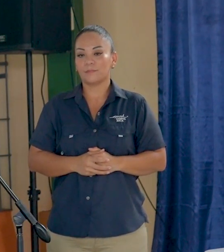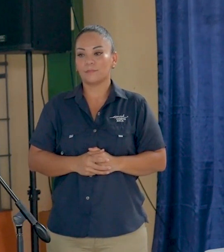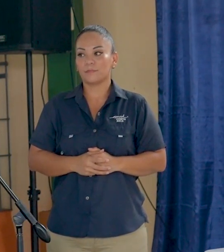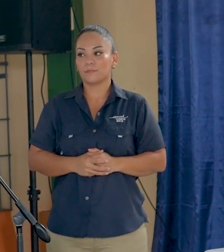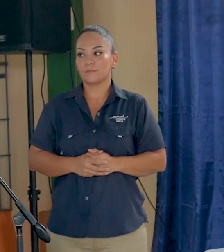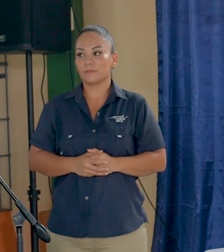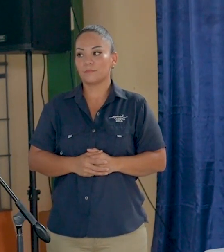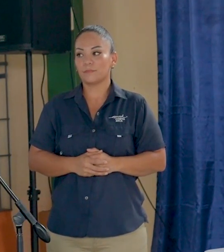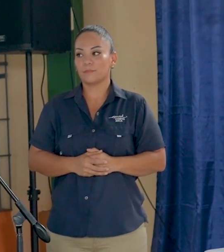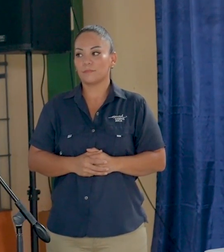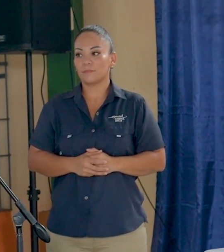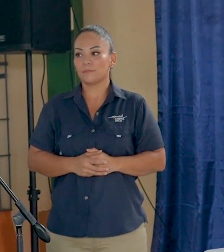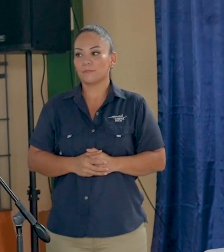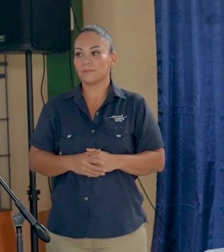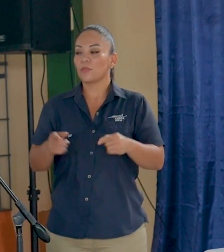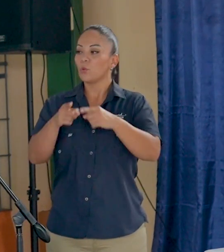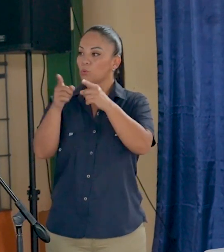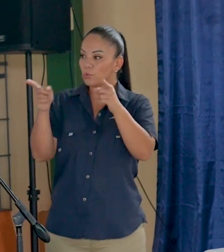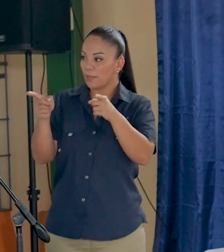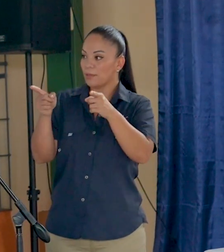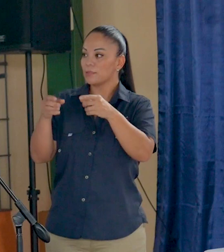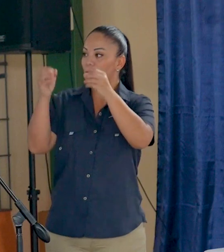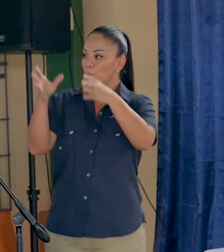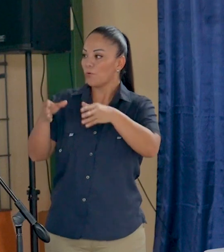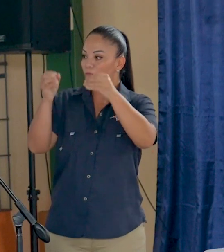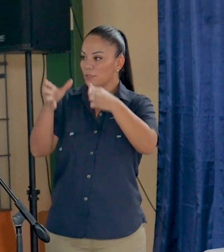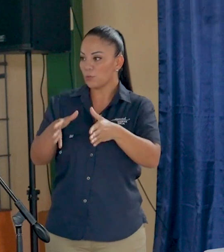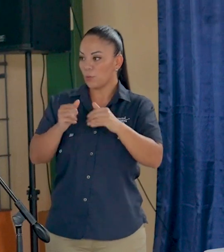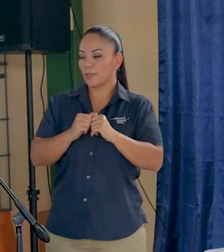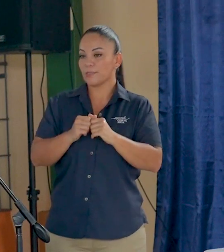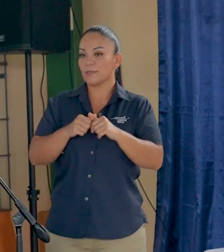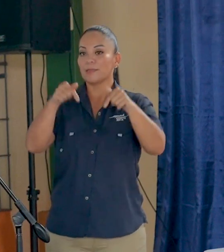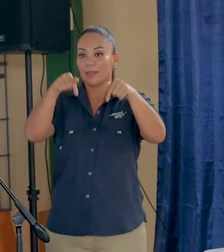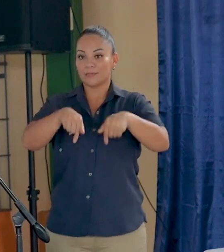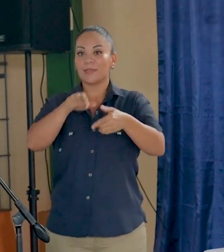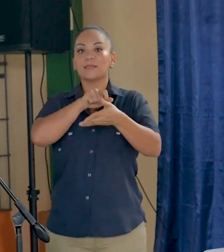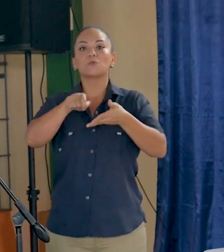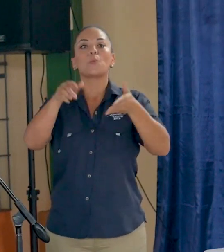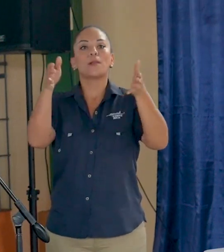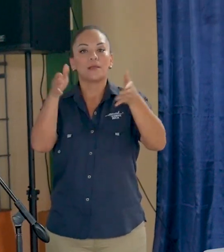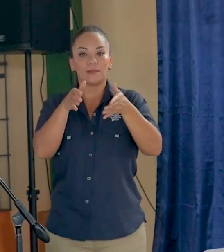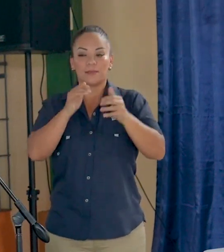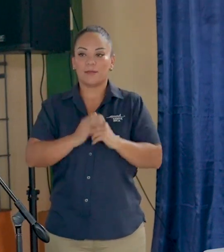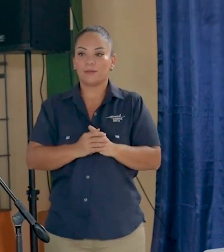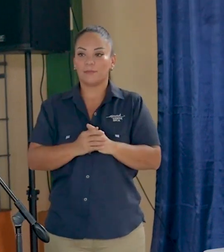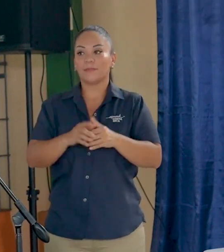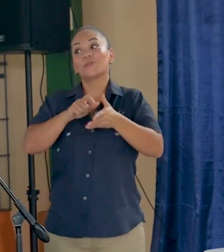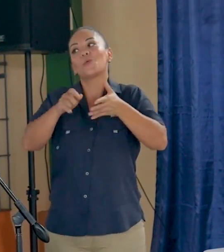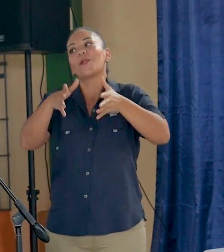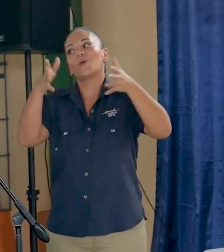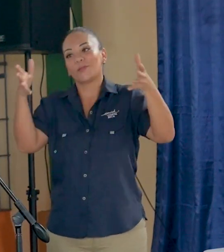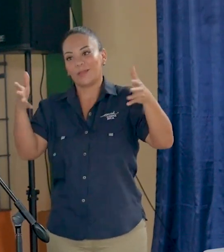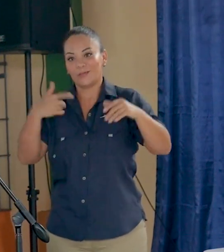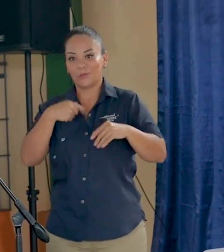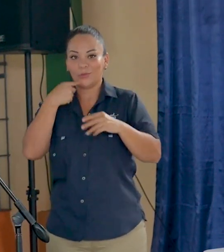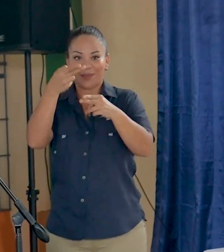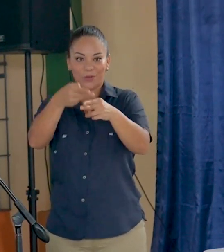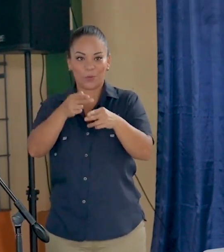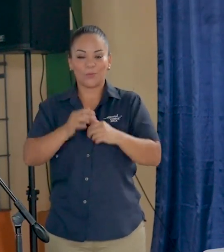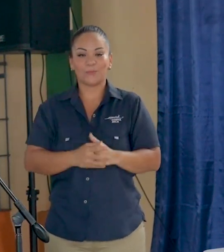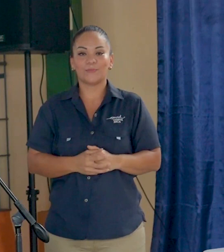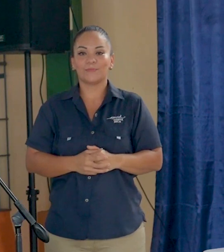Ustedes, personal docente de esta escuelita, escuelota le digo yo,